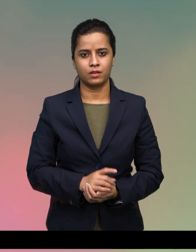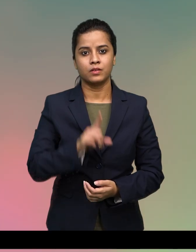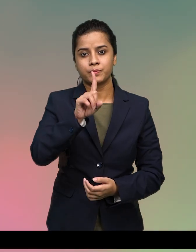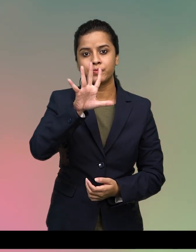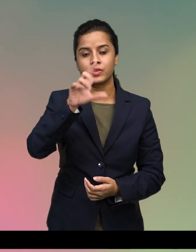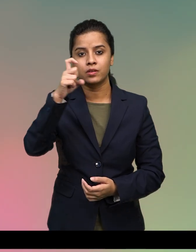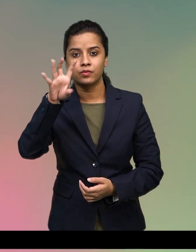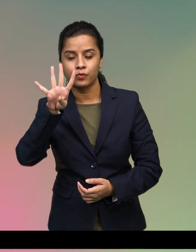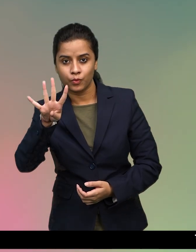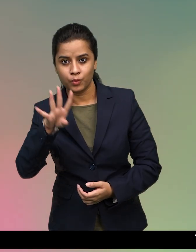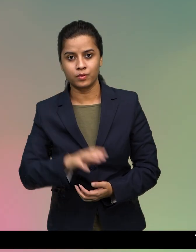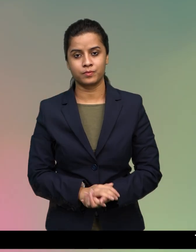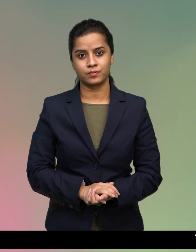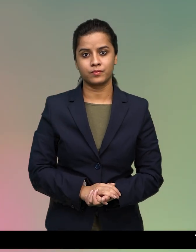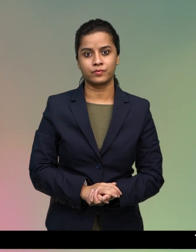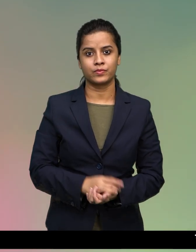1574 मध्ये इटालियन डॉक्टर